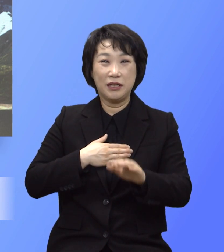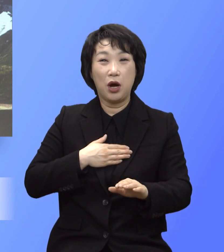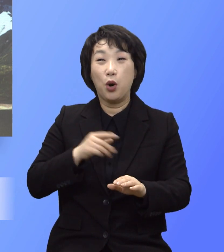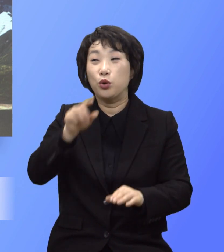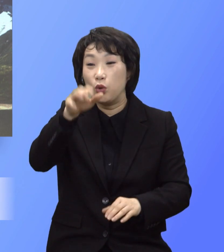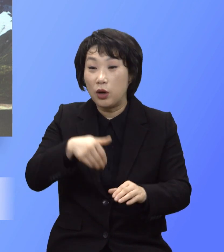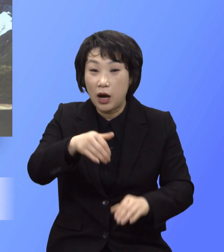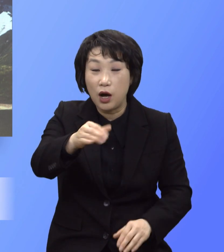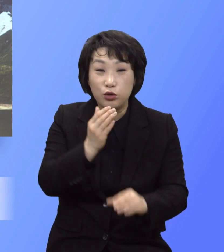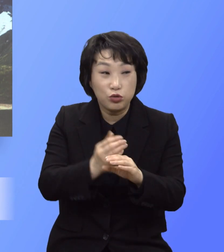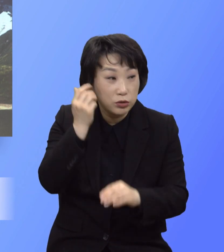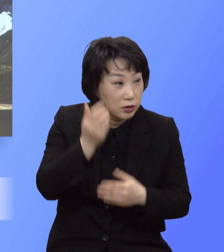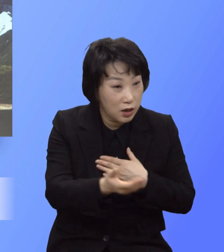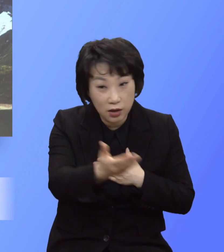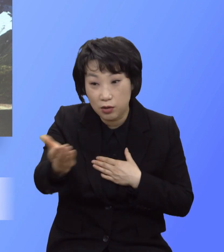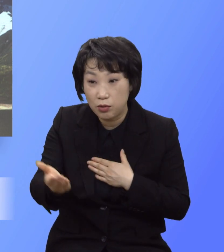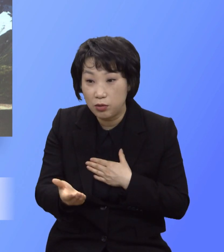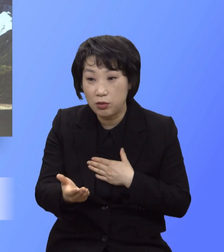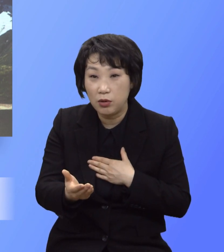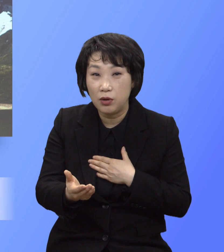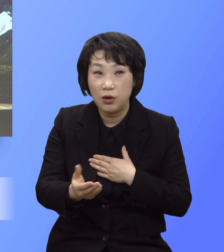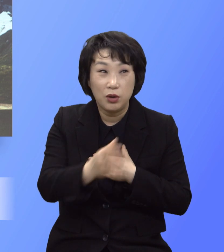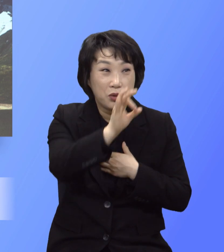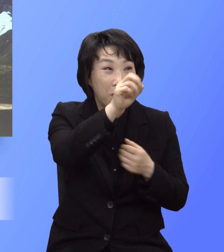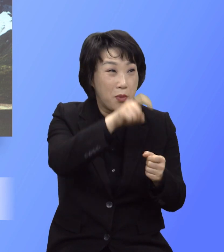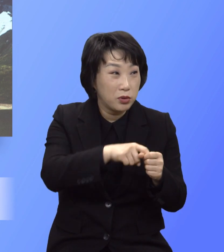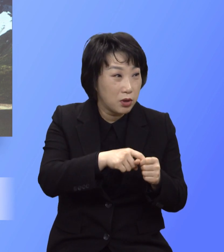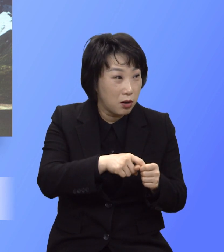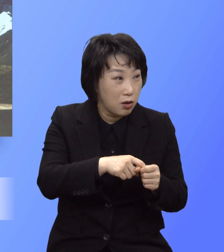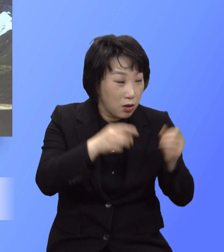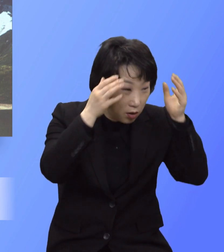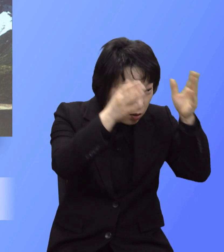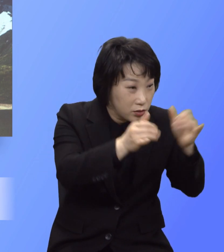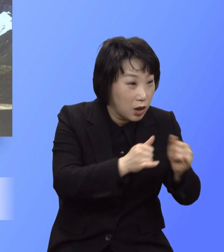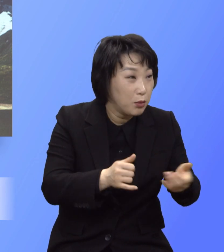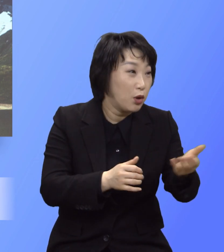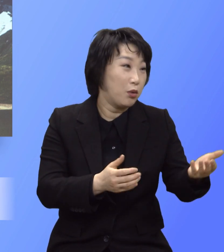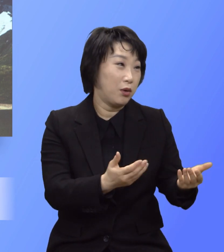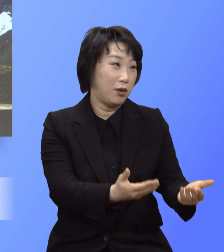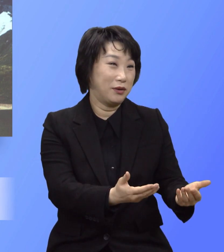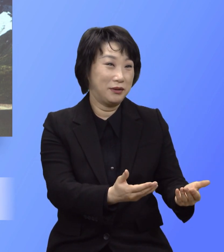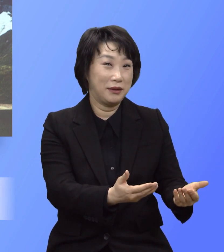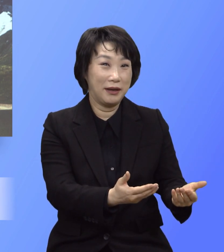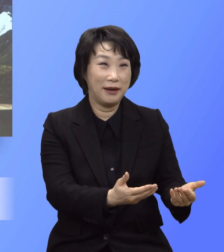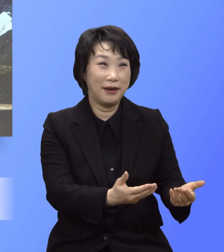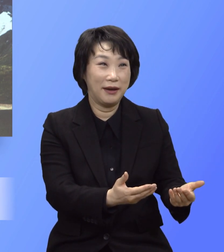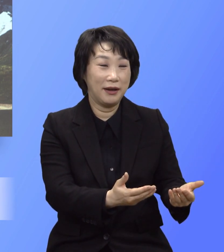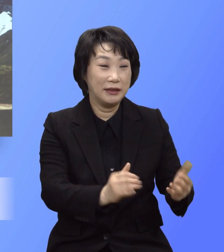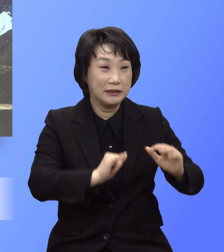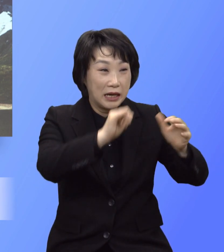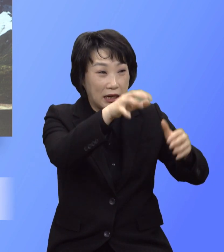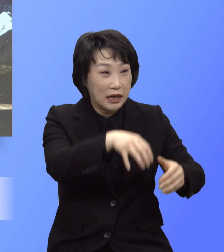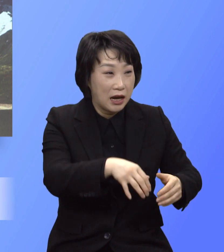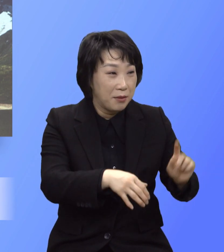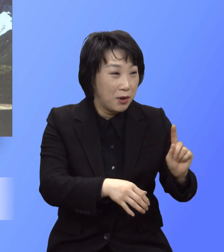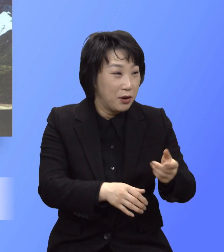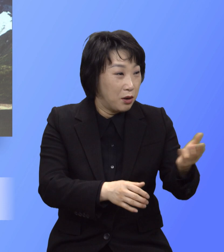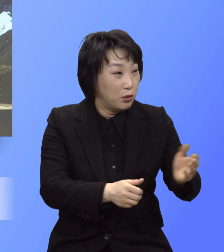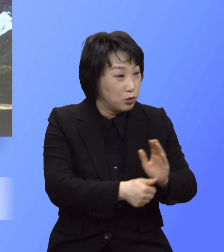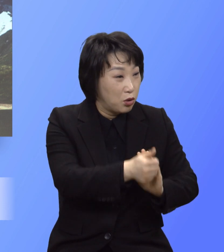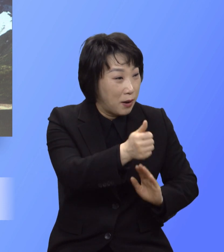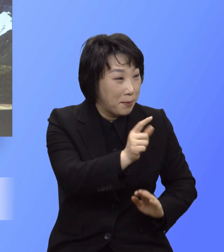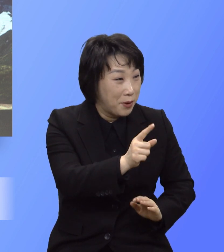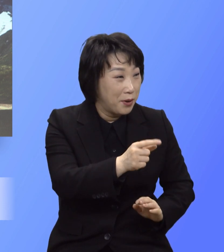어디를 가고 있느냐? 돈 쳐다보고 가고 있는 사람. 예, 이 세상에 무슨